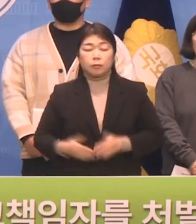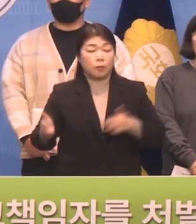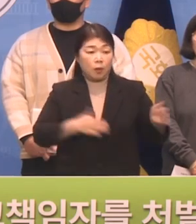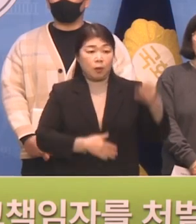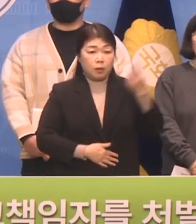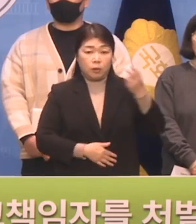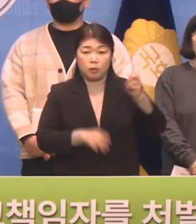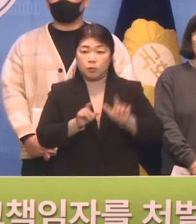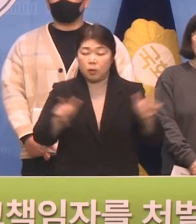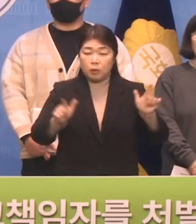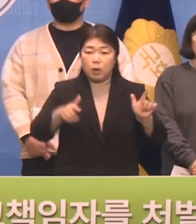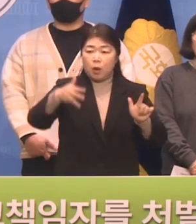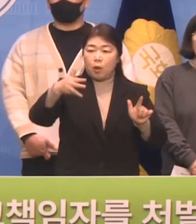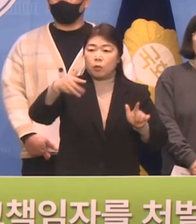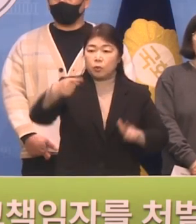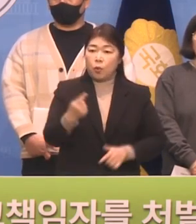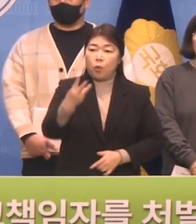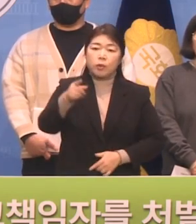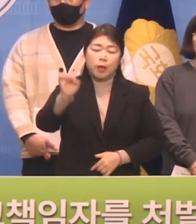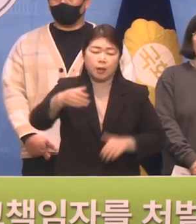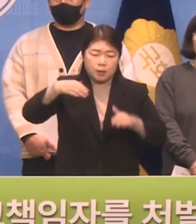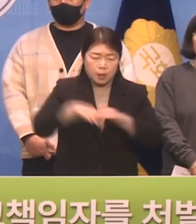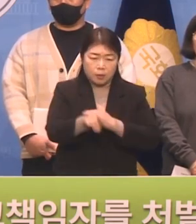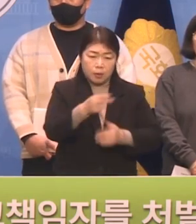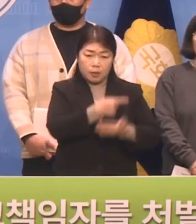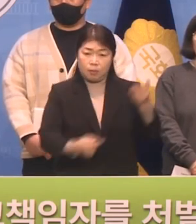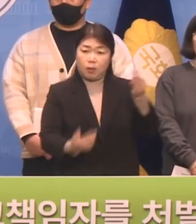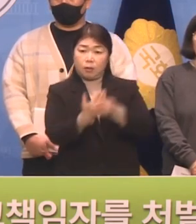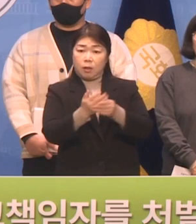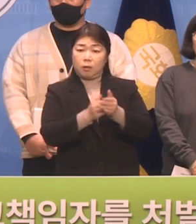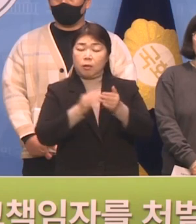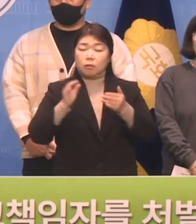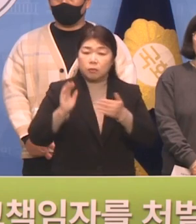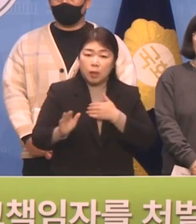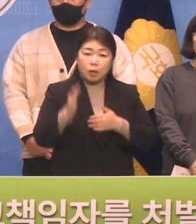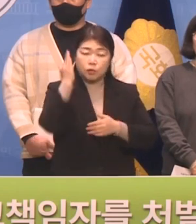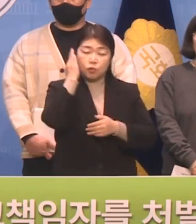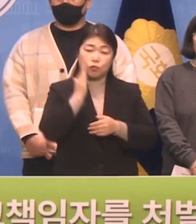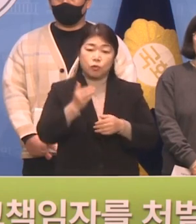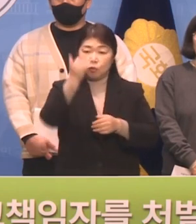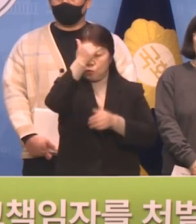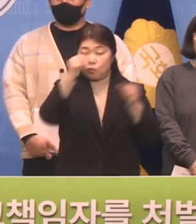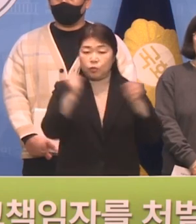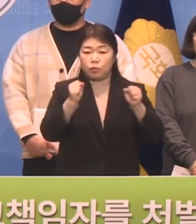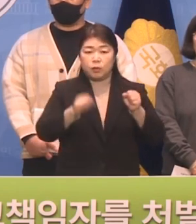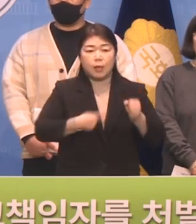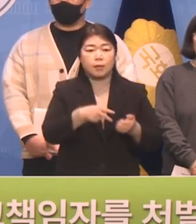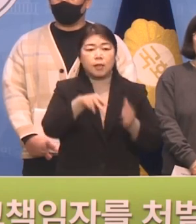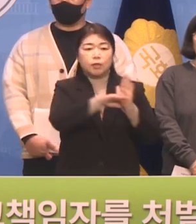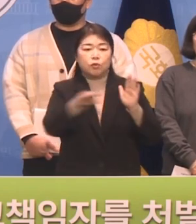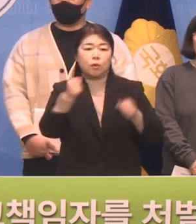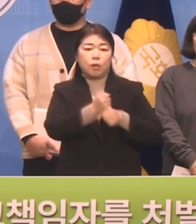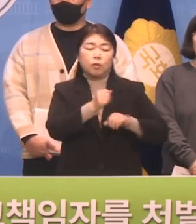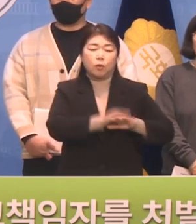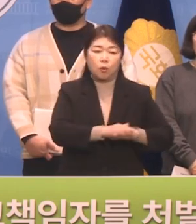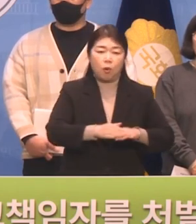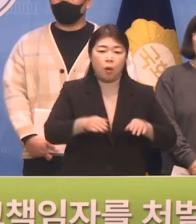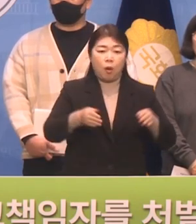초량 지하차도 참사 이후에 충북도는 자체 기준을 마련하였고 도로 통제